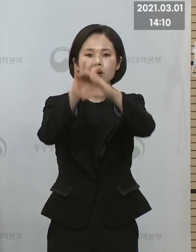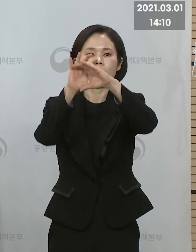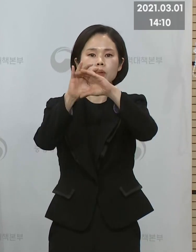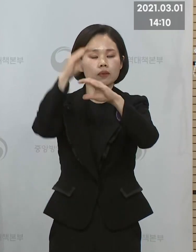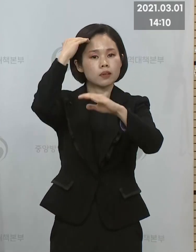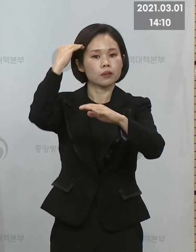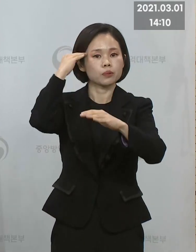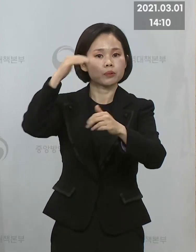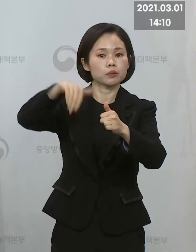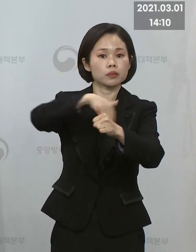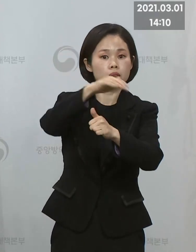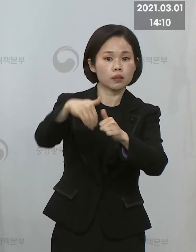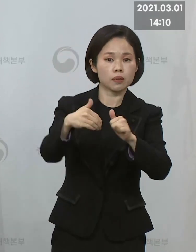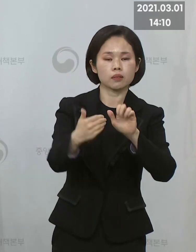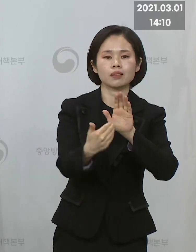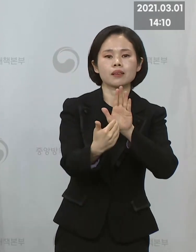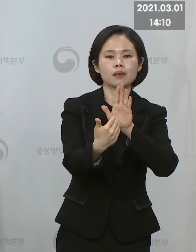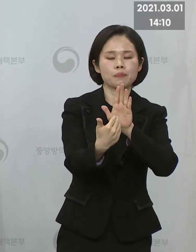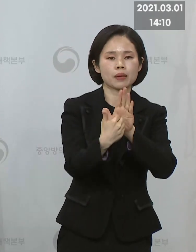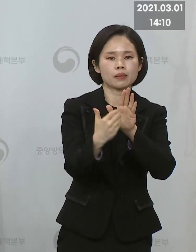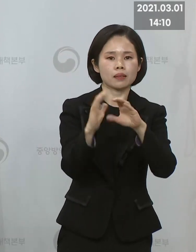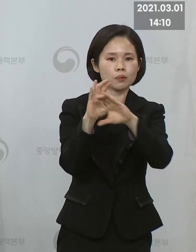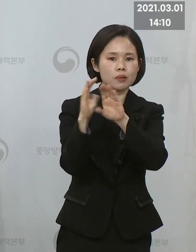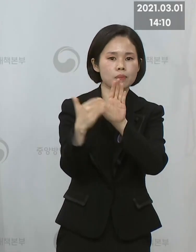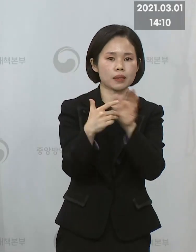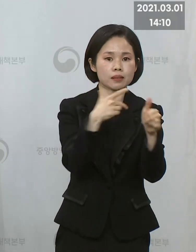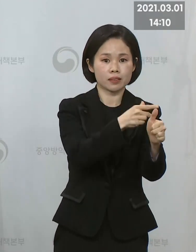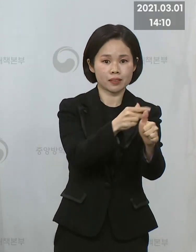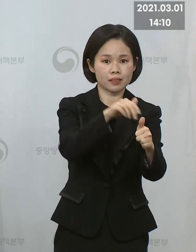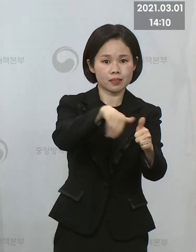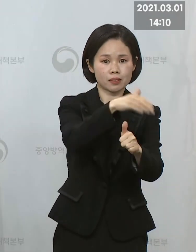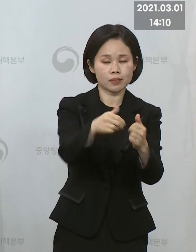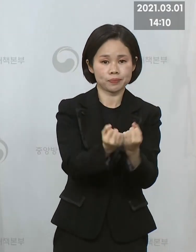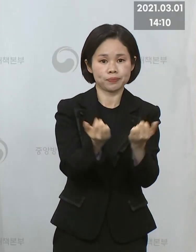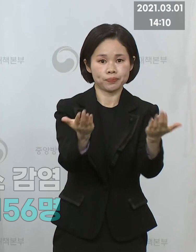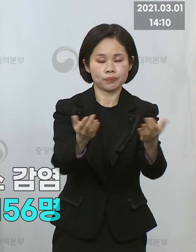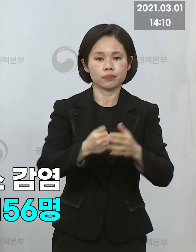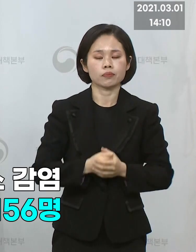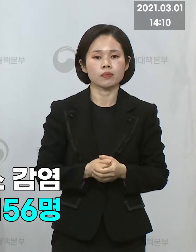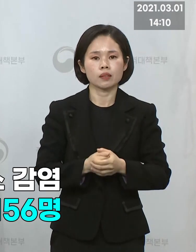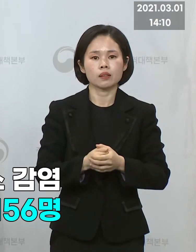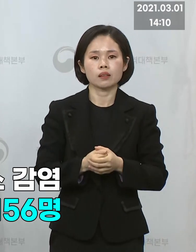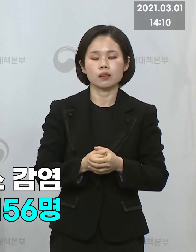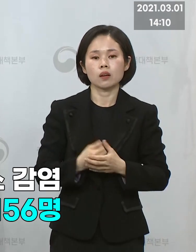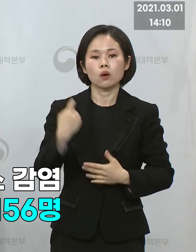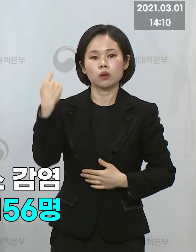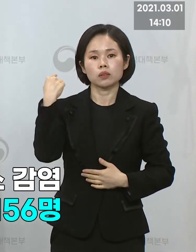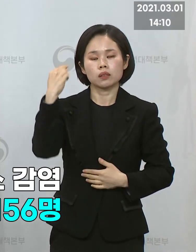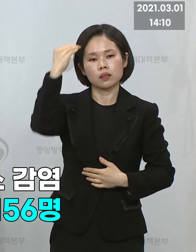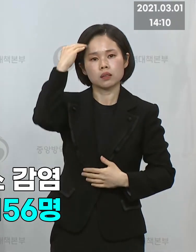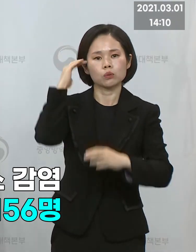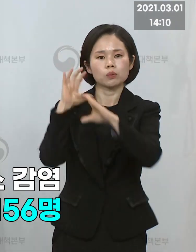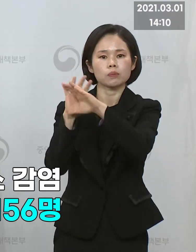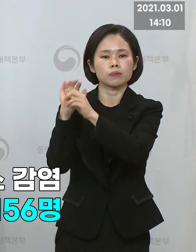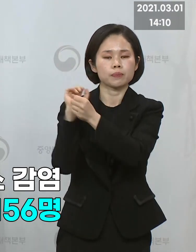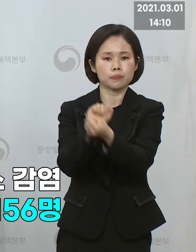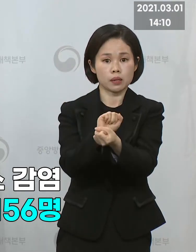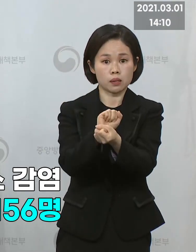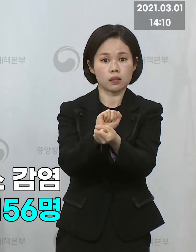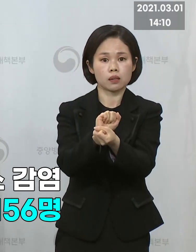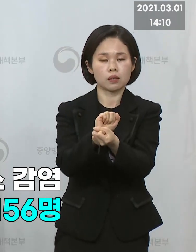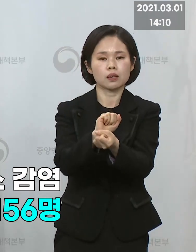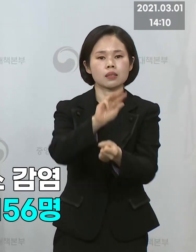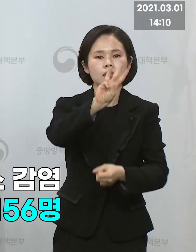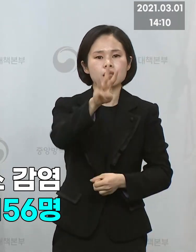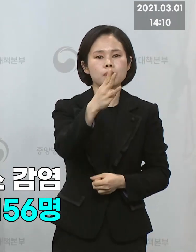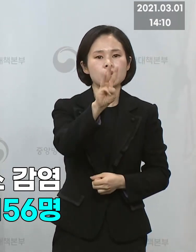코로나19 국내 발생 및 예방접종 현황에 대해서 말씀드리겠습니다. 3월 1일 0시 기준으로 국내 발생 신규